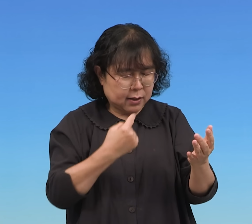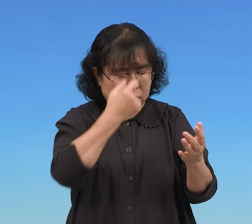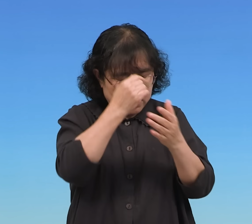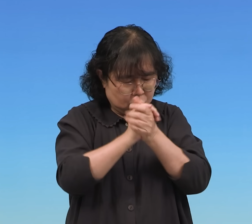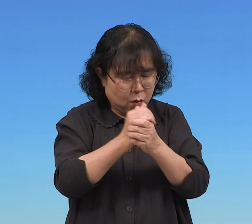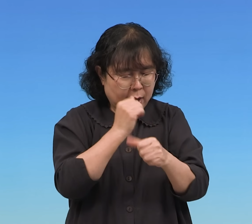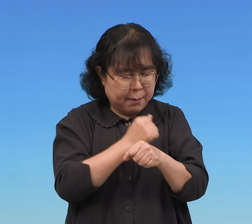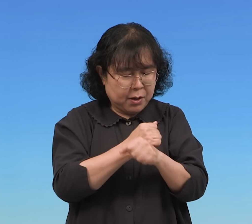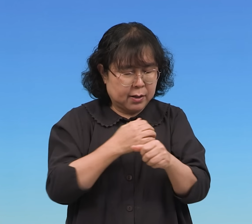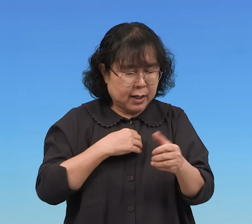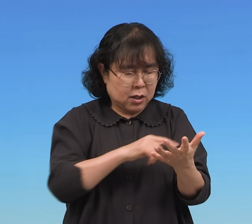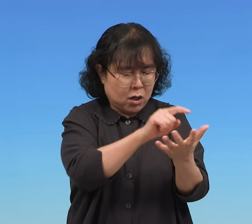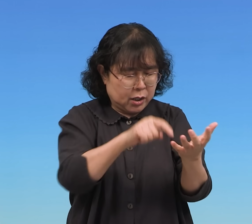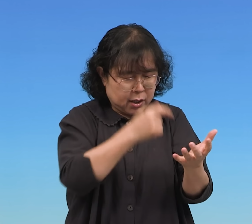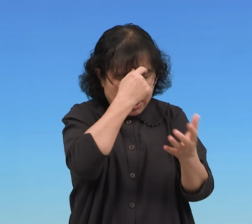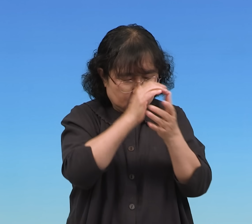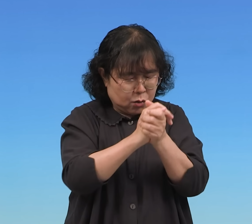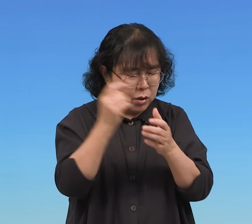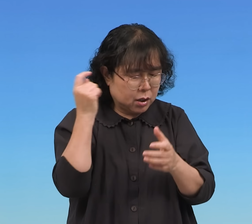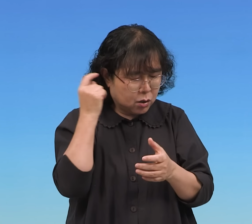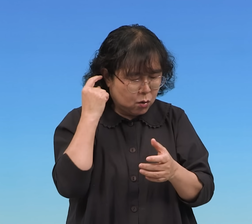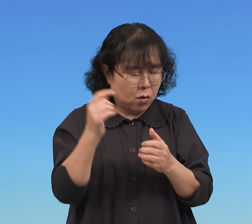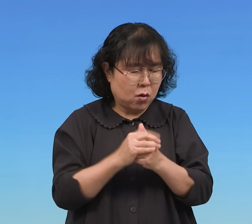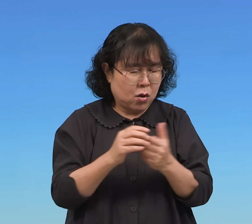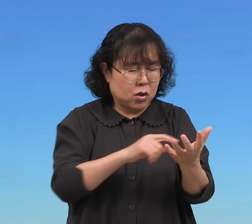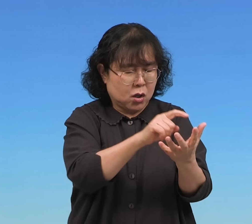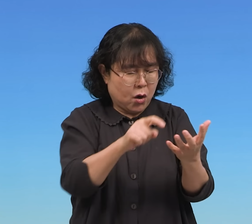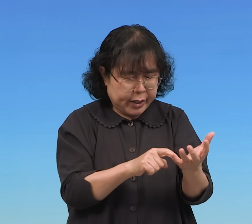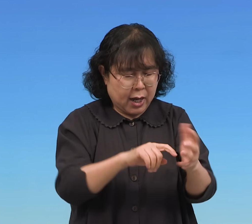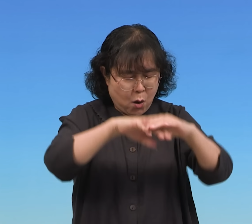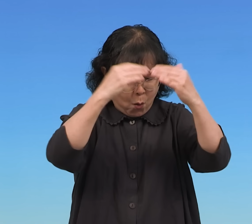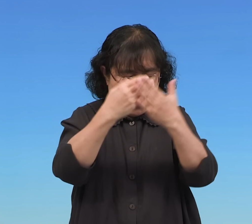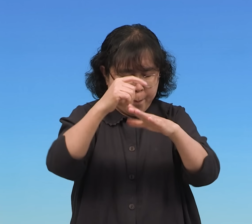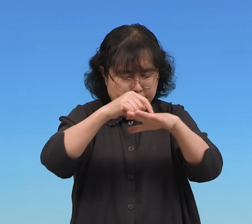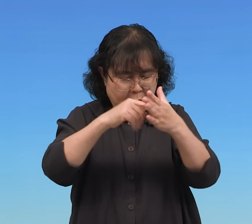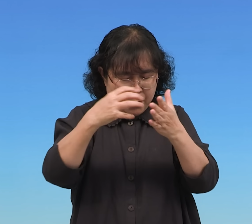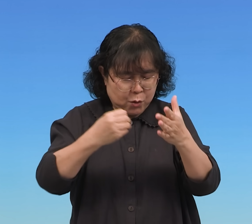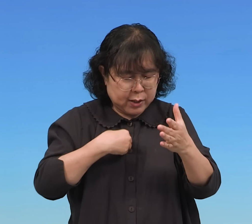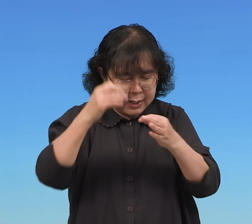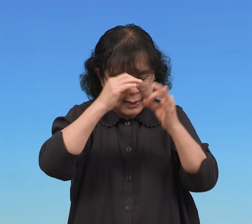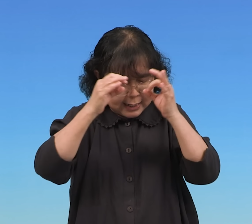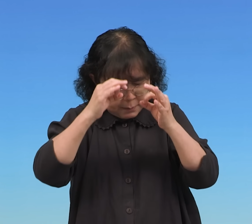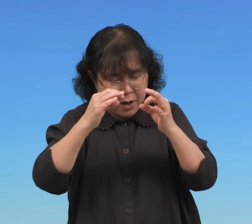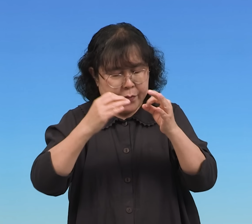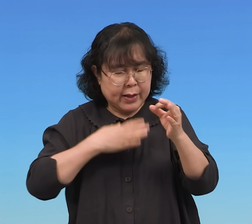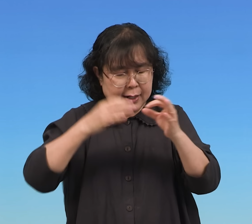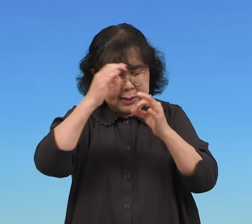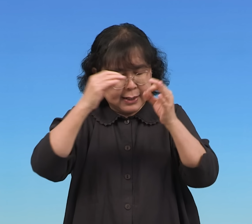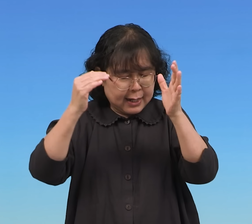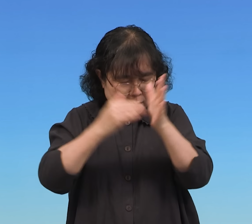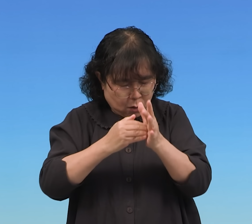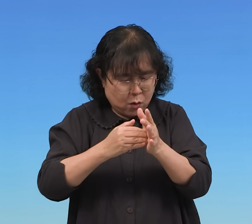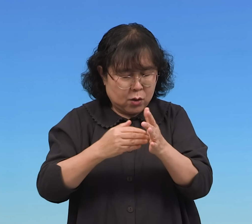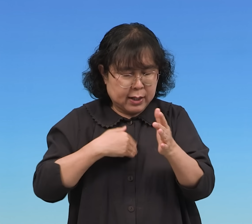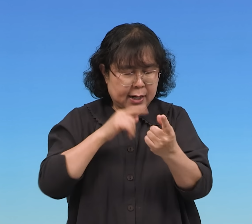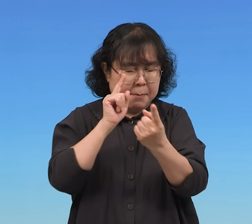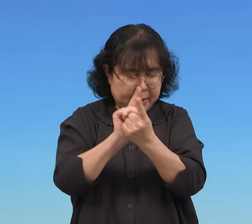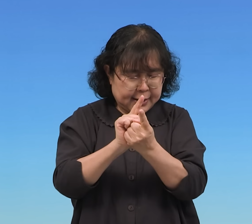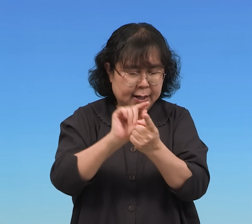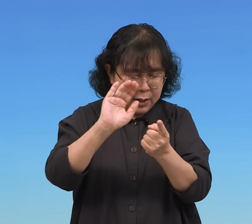기도하면 내가 너희들의 기도를 들을 것이요 너희가 온 마음으로 나를 구하면 나를 찾을 것이요